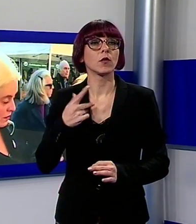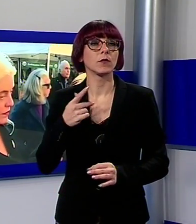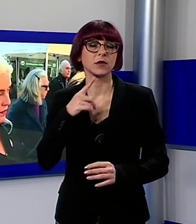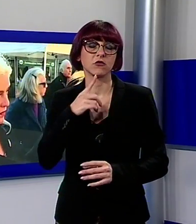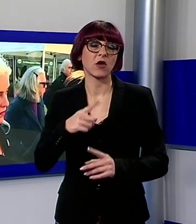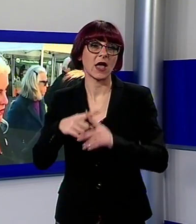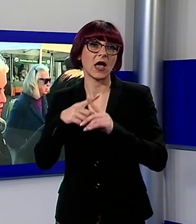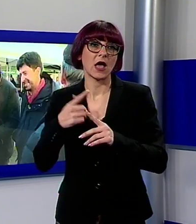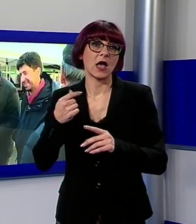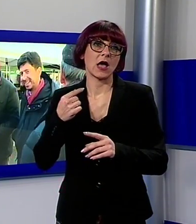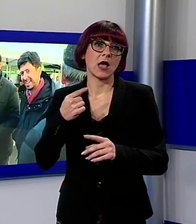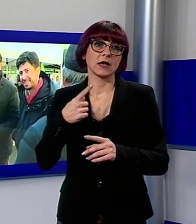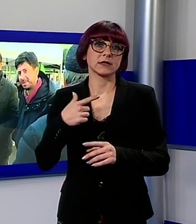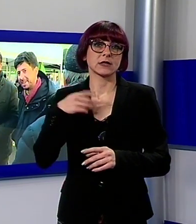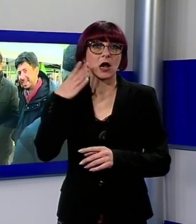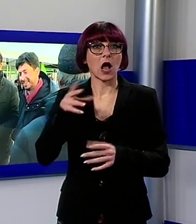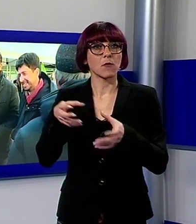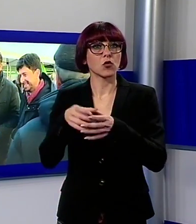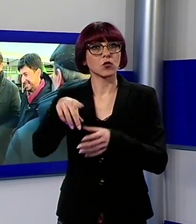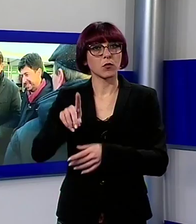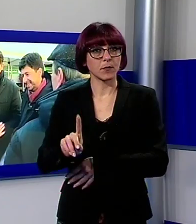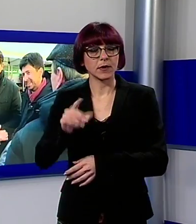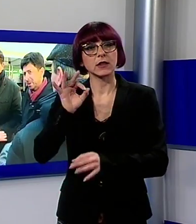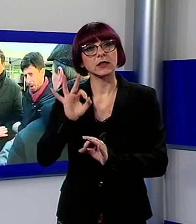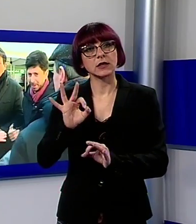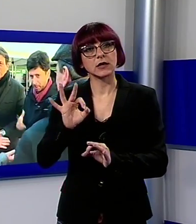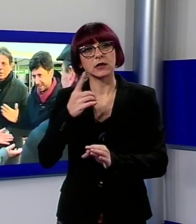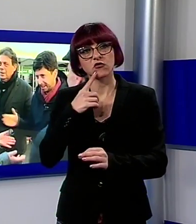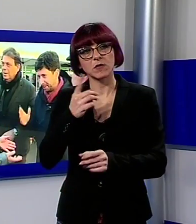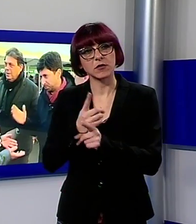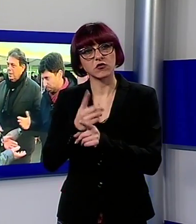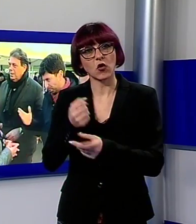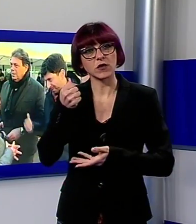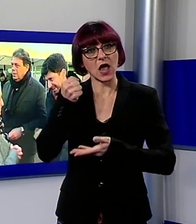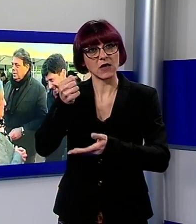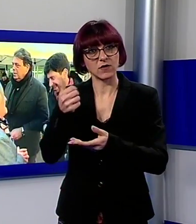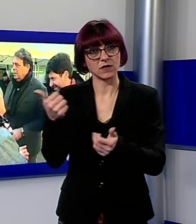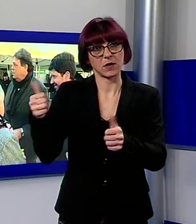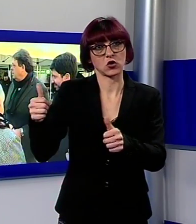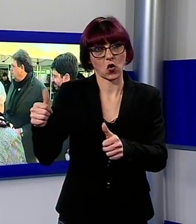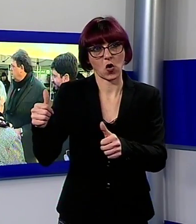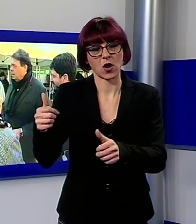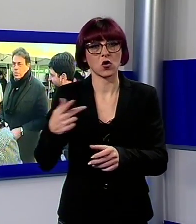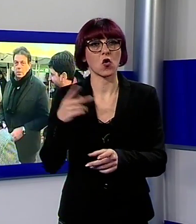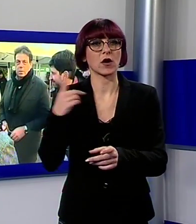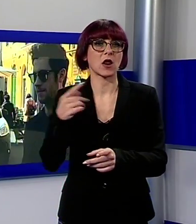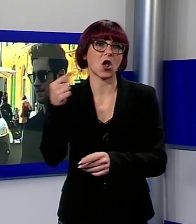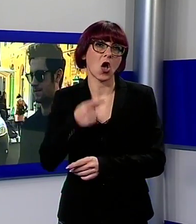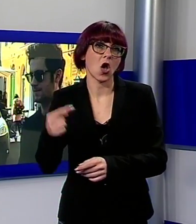economico in Italia bisogna tornare ad investire e non insistere con bonus e sgravi fiscali che non hanno prodotto sviluppo.